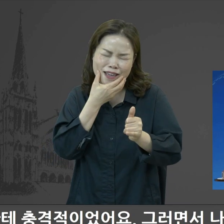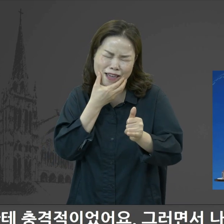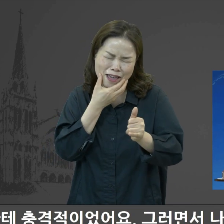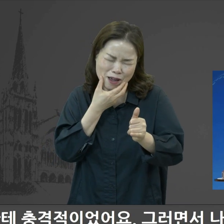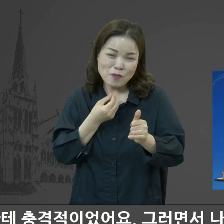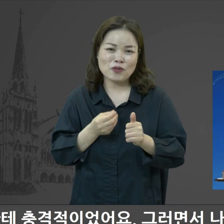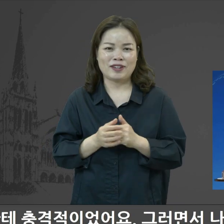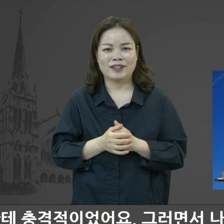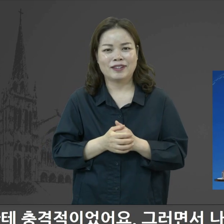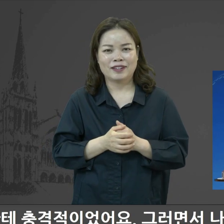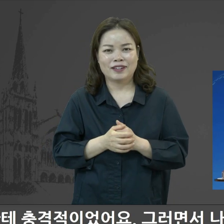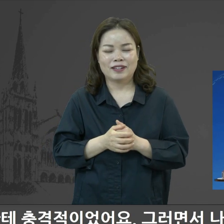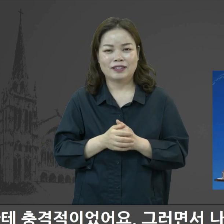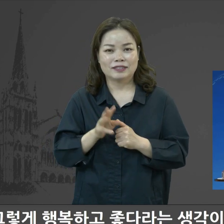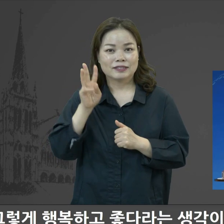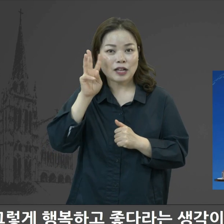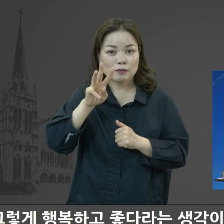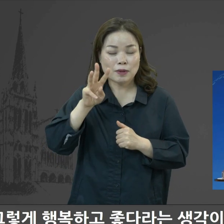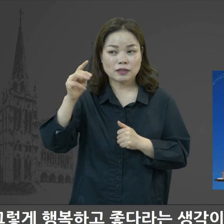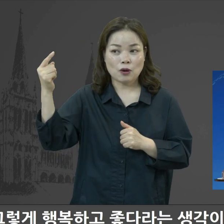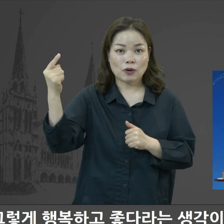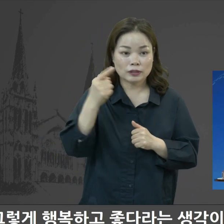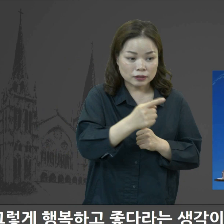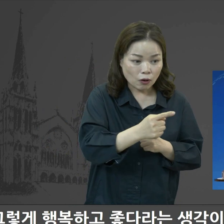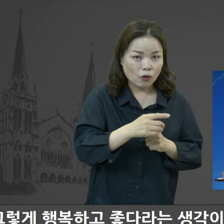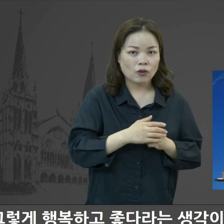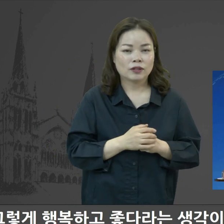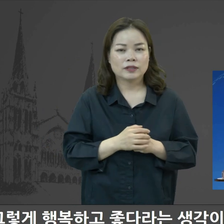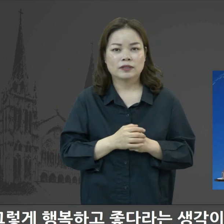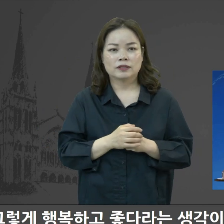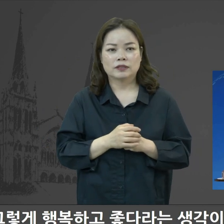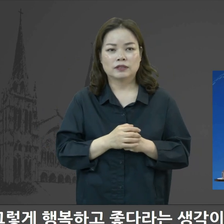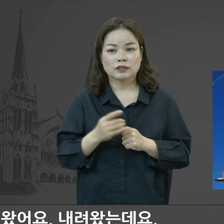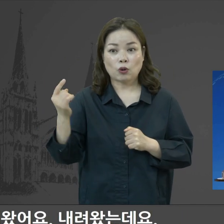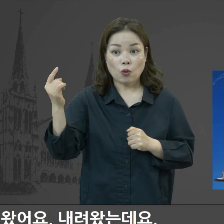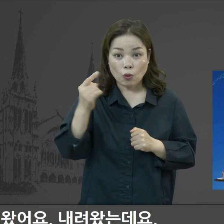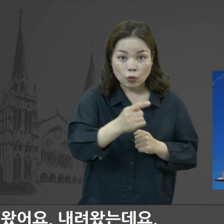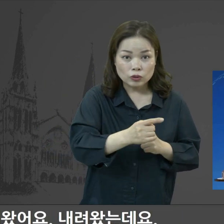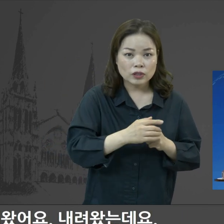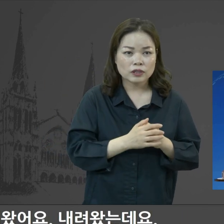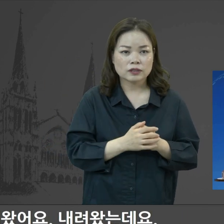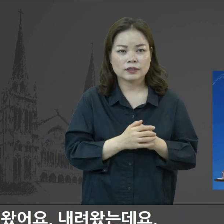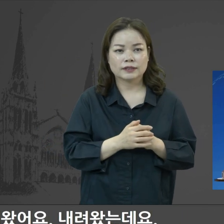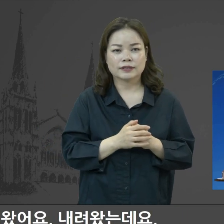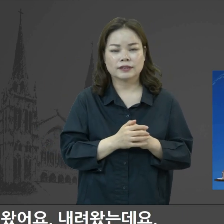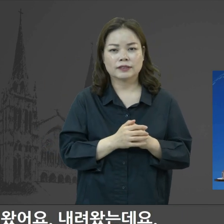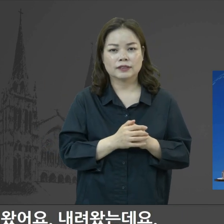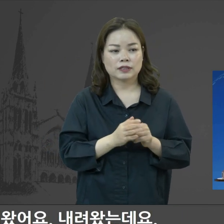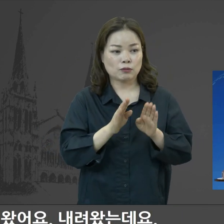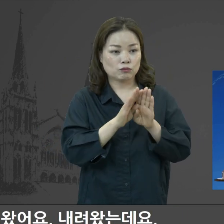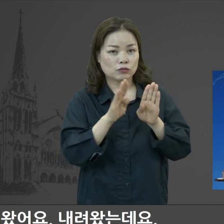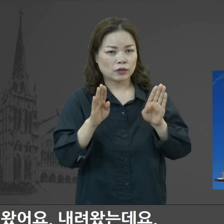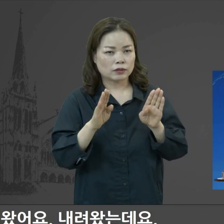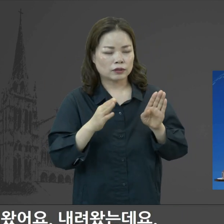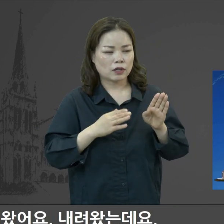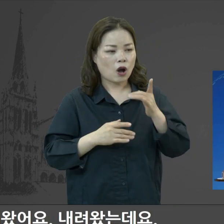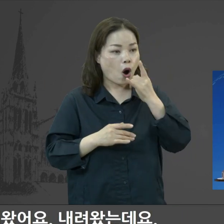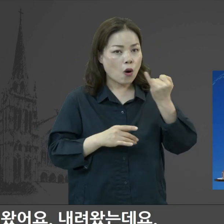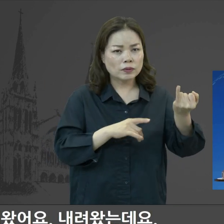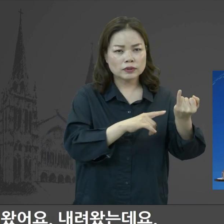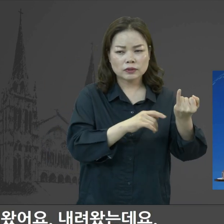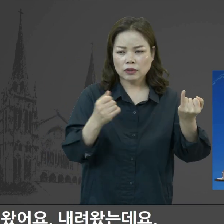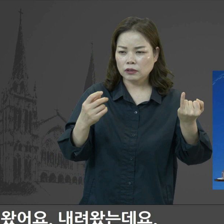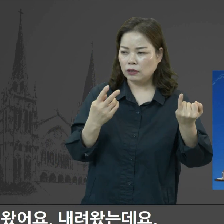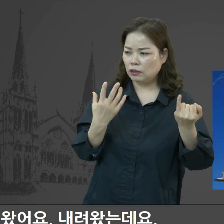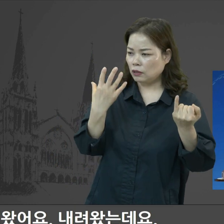생각이 들었어요. 그리고 3일 만에 내려왔는데요 내려오자마자 이렇게 대문 앞에서부터 저희 어머니가